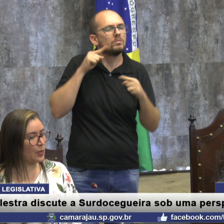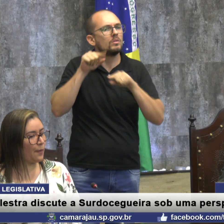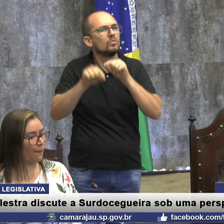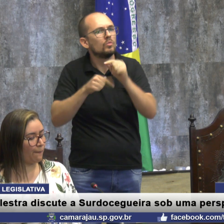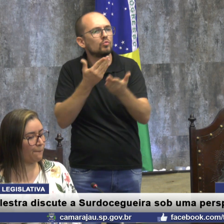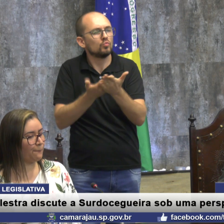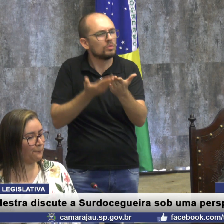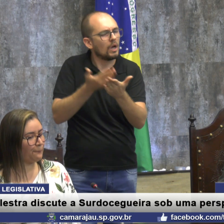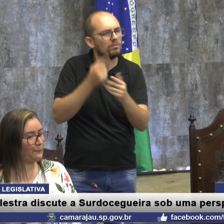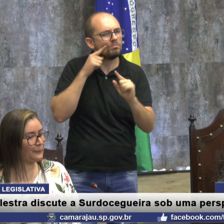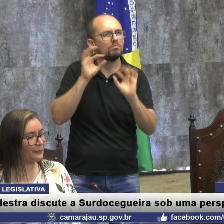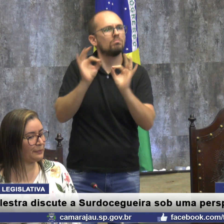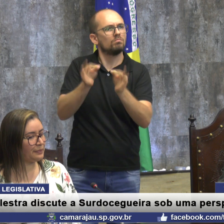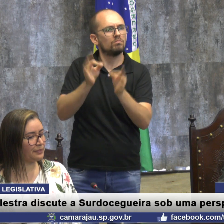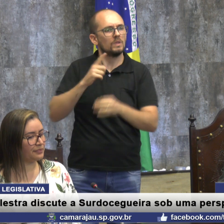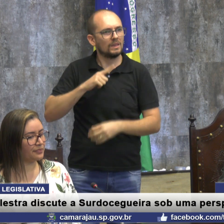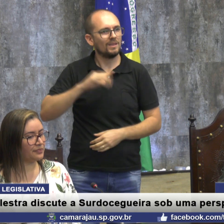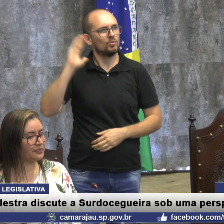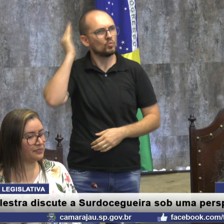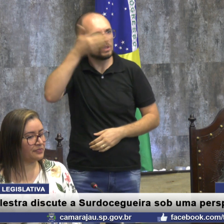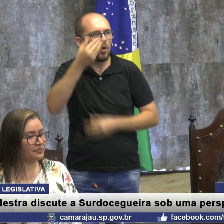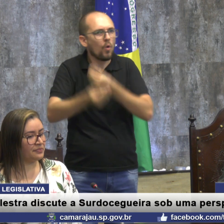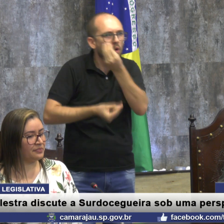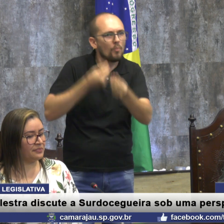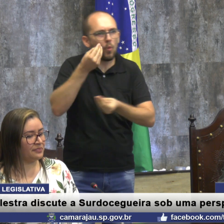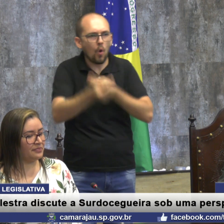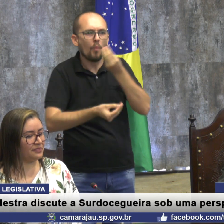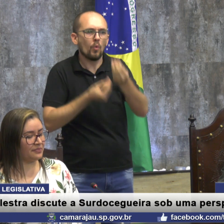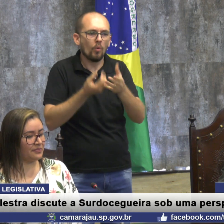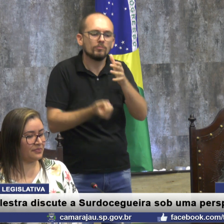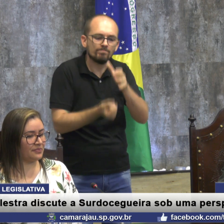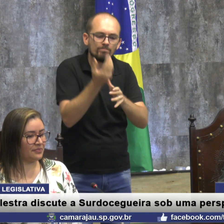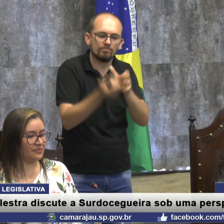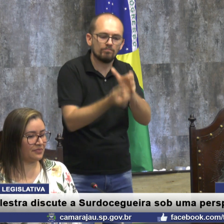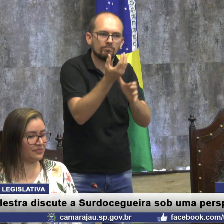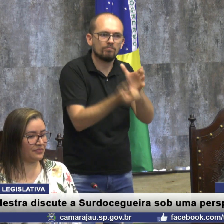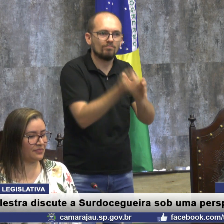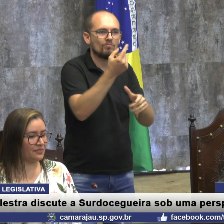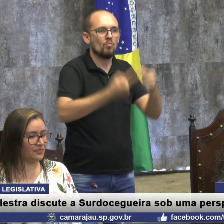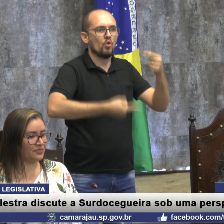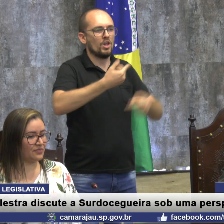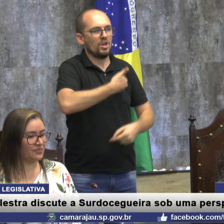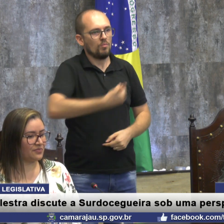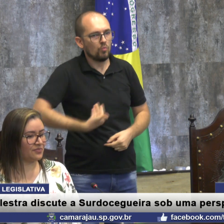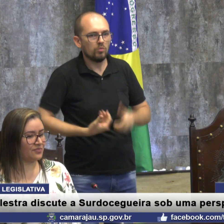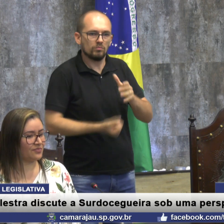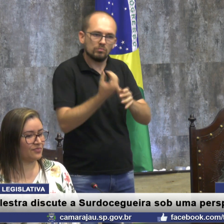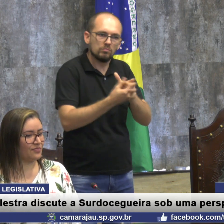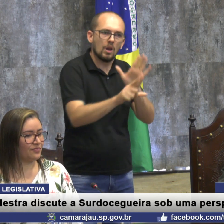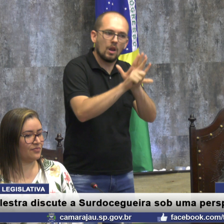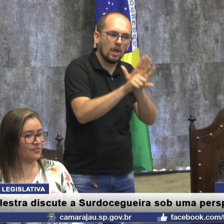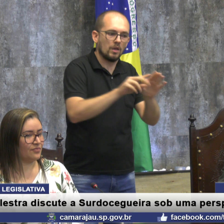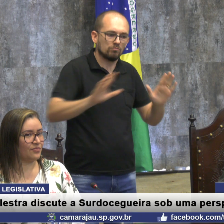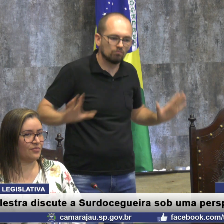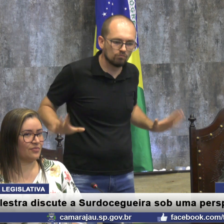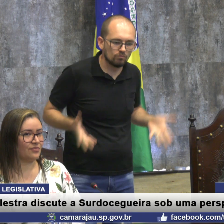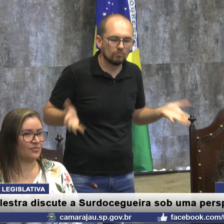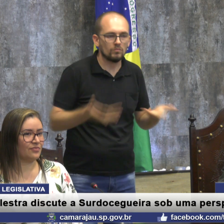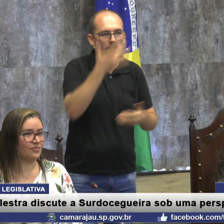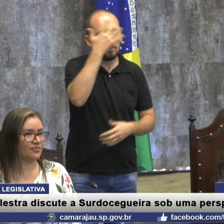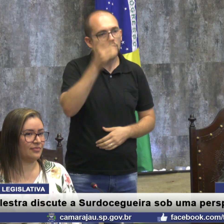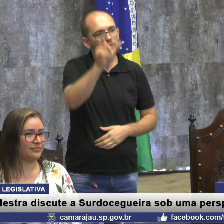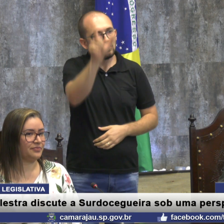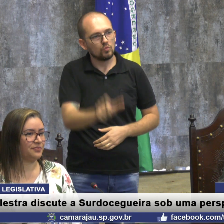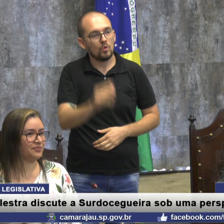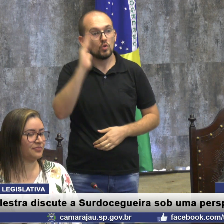Sensibilizar e promover debates, objetivando políticas públicas voltadas à atenção integral à pessoa